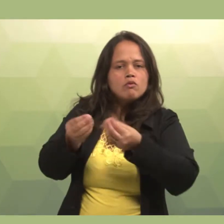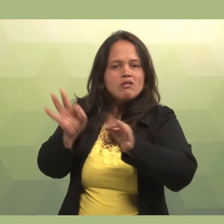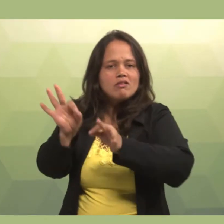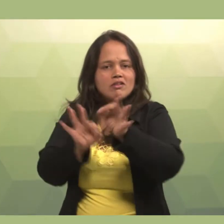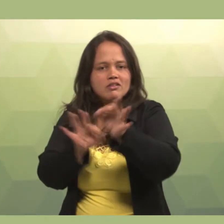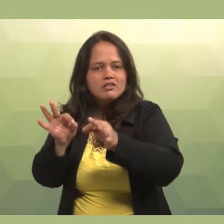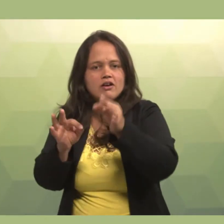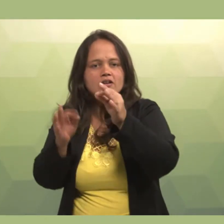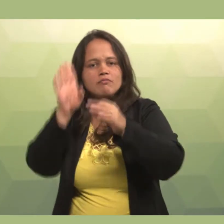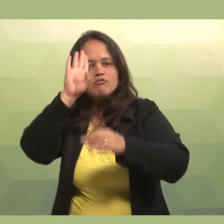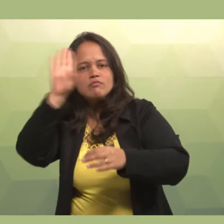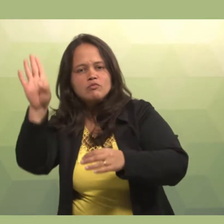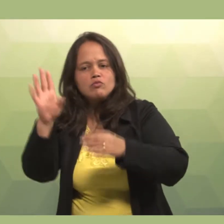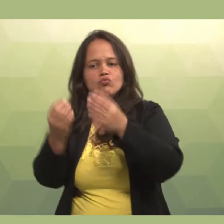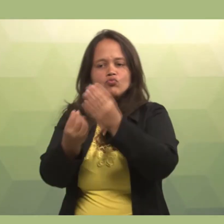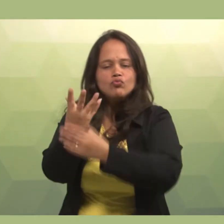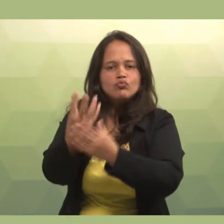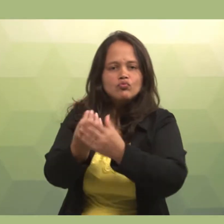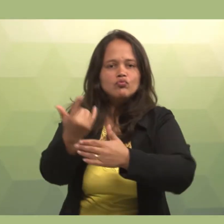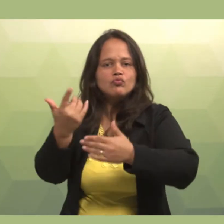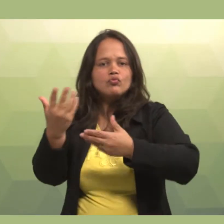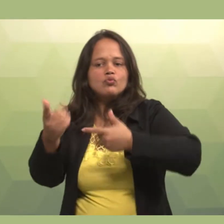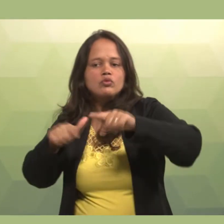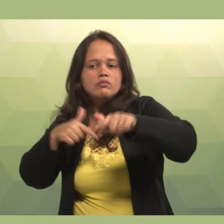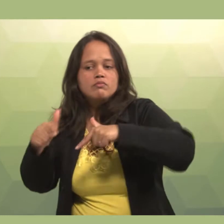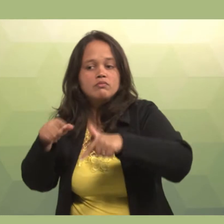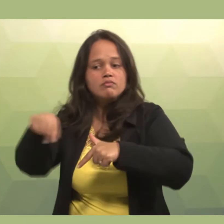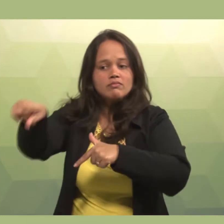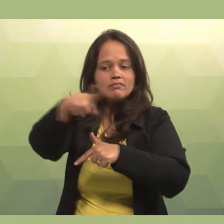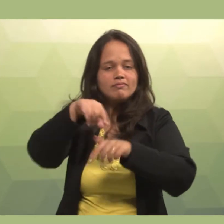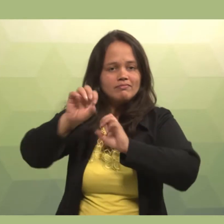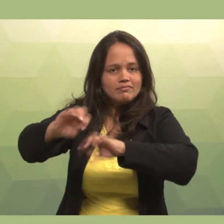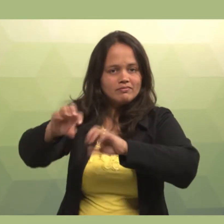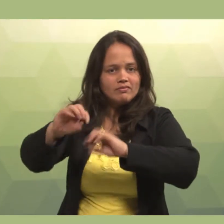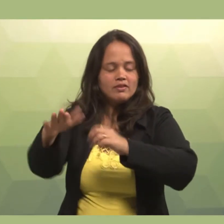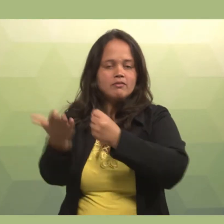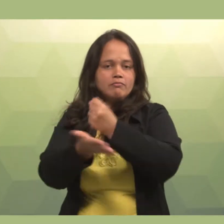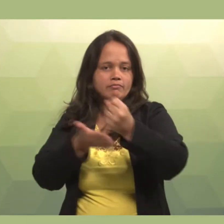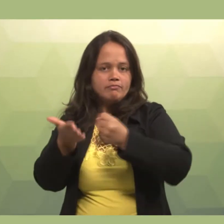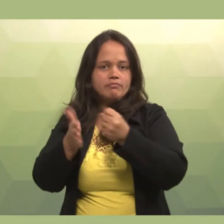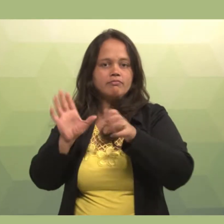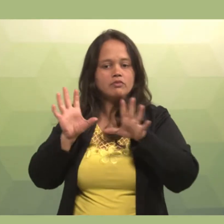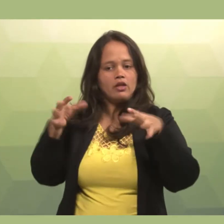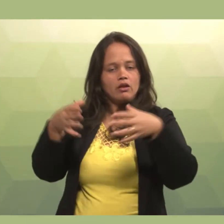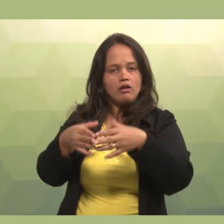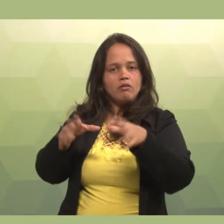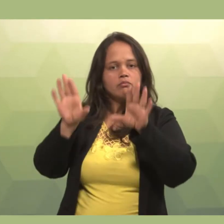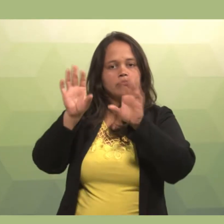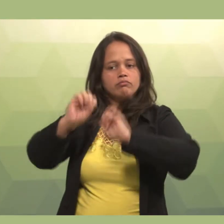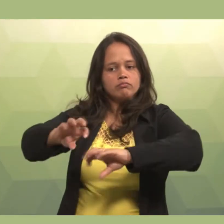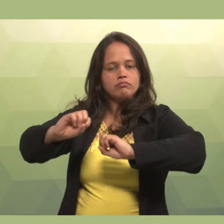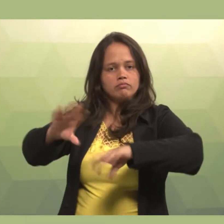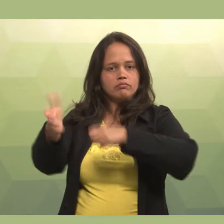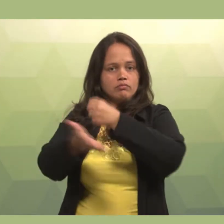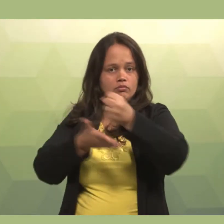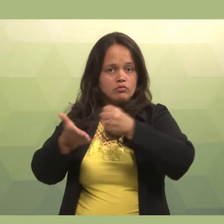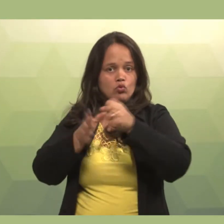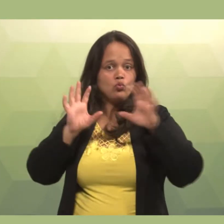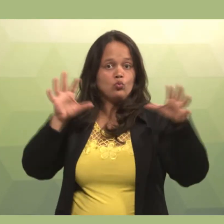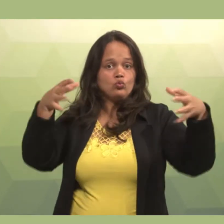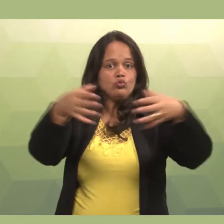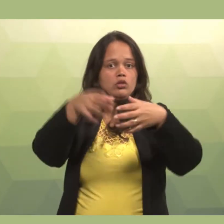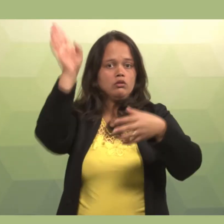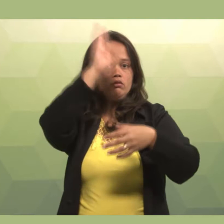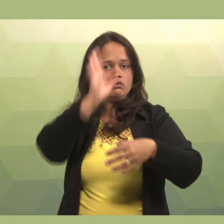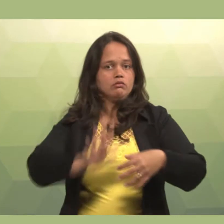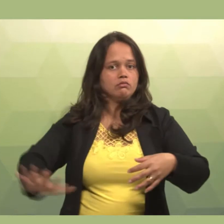e procedimento da educação básica, expressas pela Câmara de Educação Básica do Conselho Nacional de Educação,